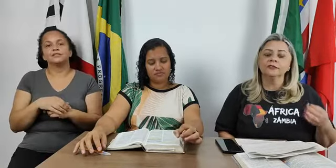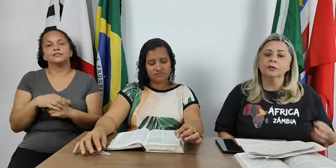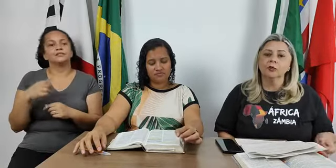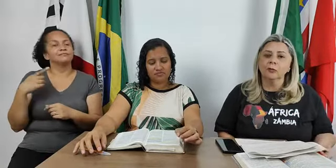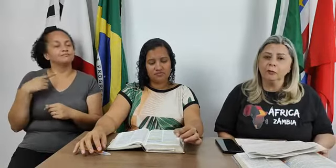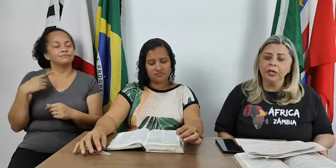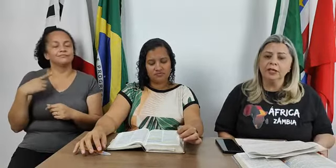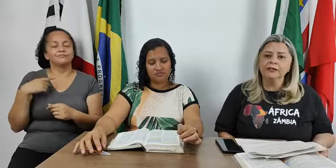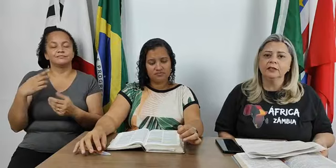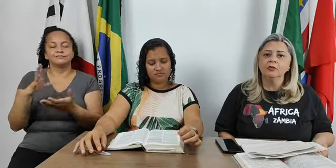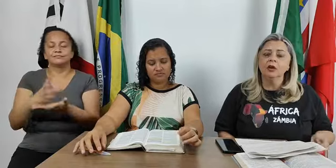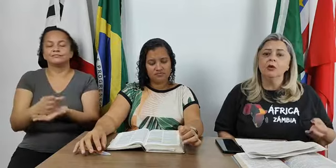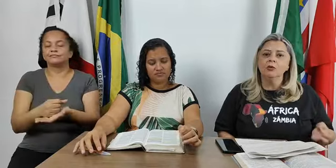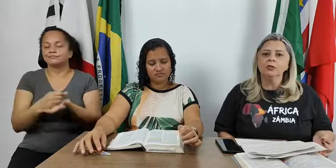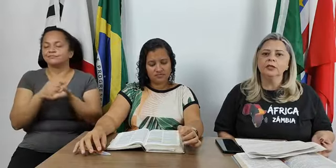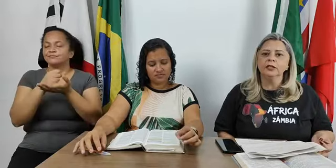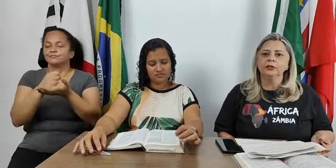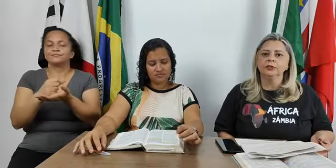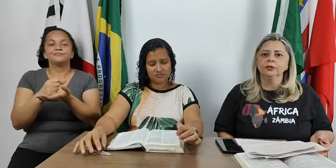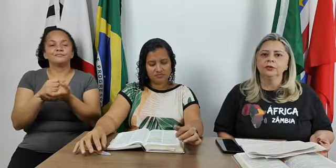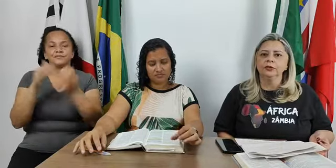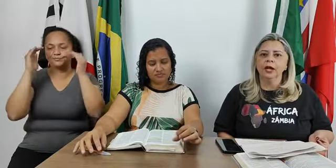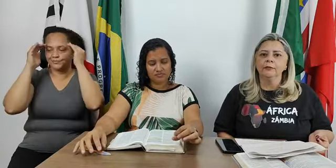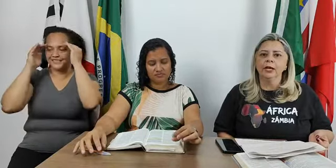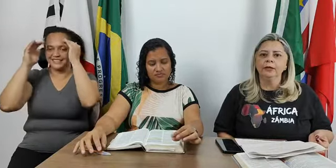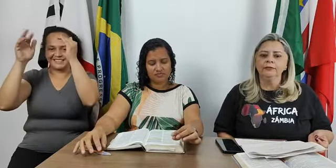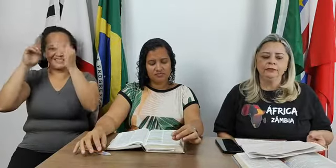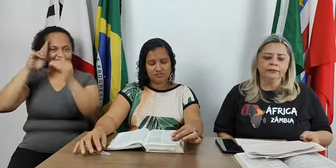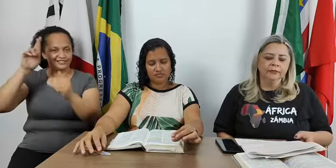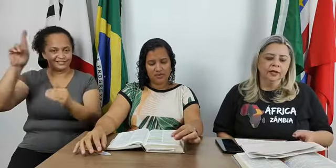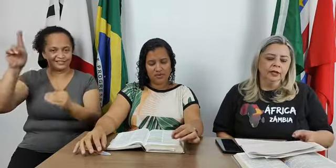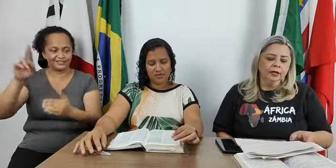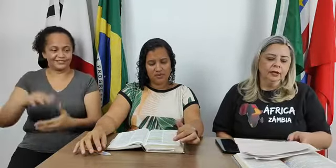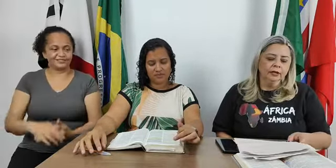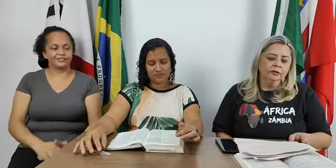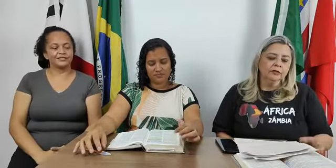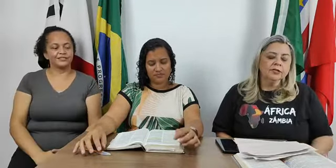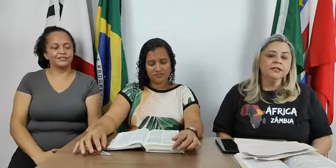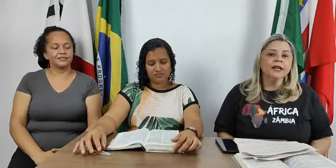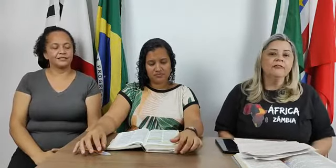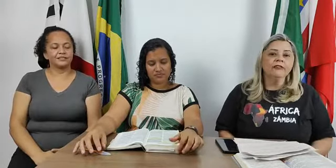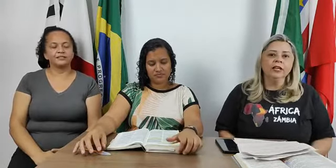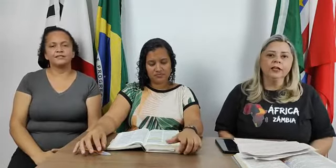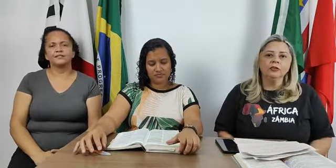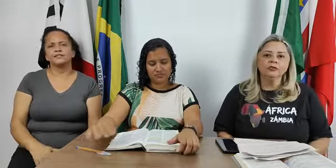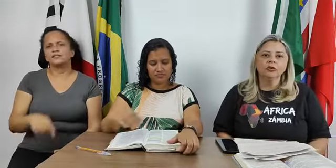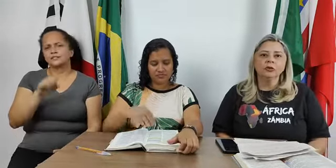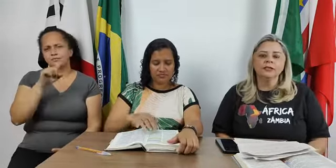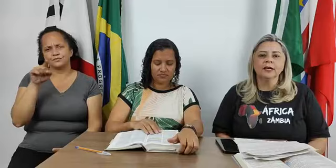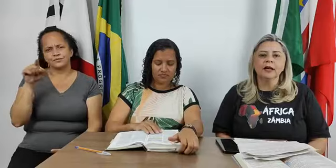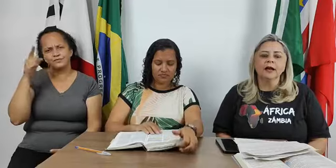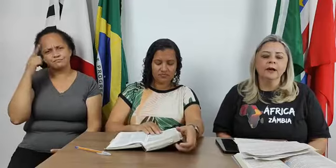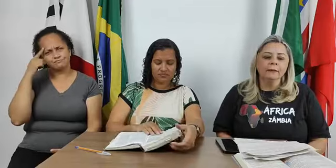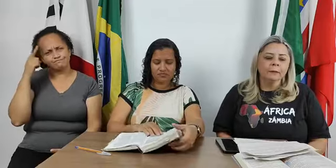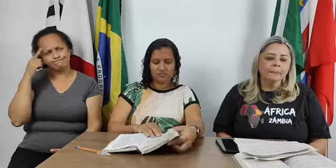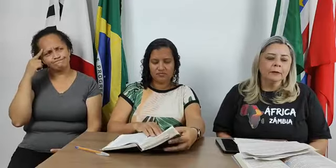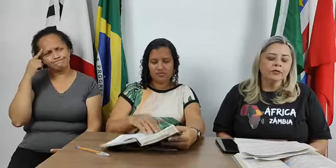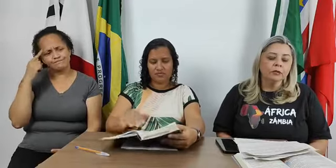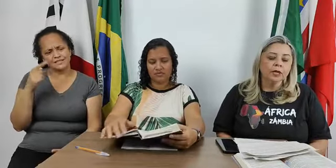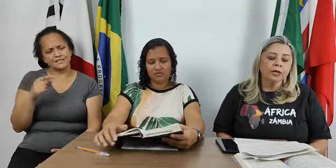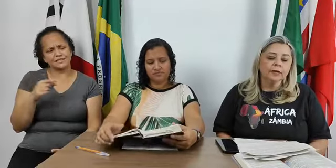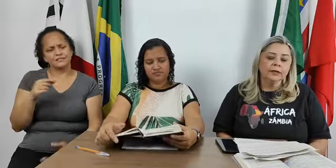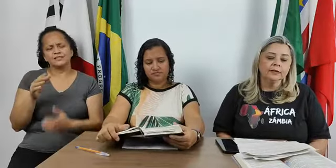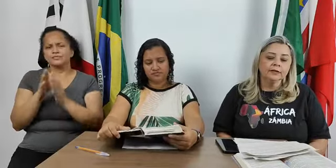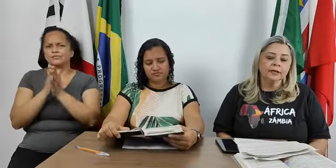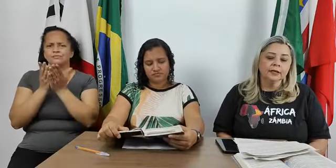salvos, que estão obedecendo o Senhor. Amém? Que vocês reflitam sobre